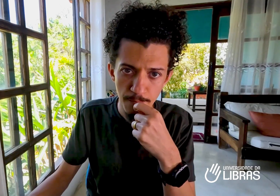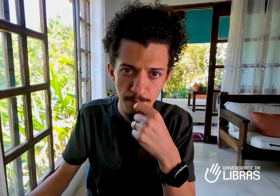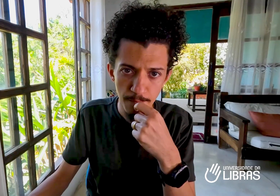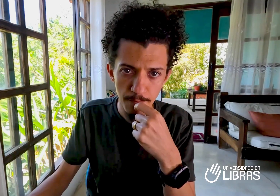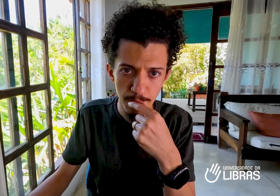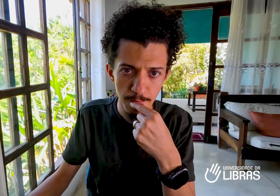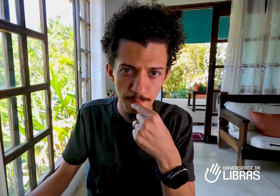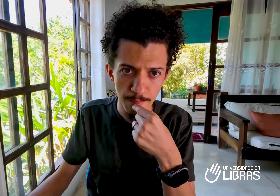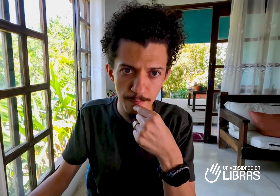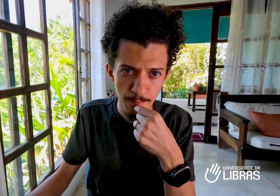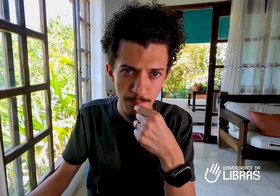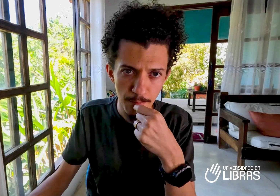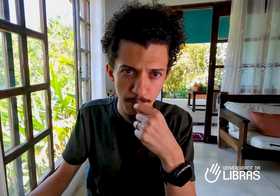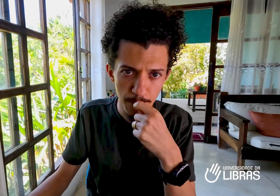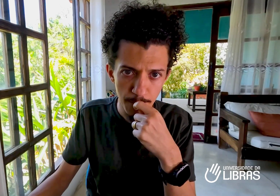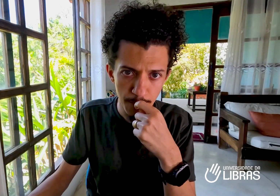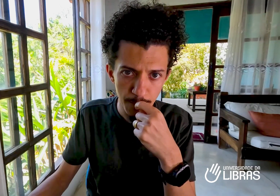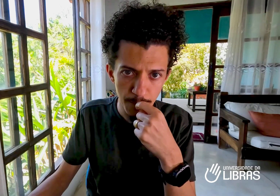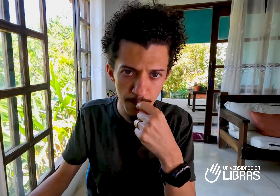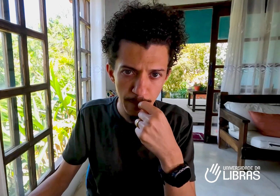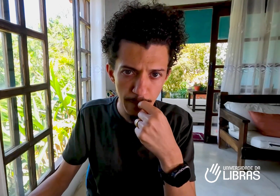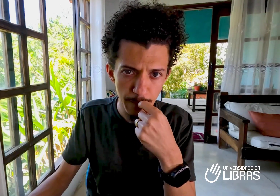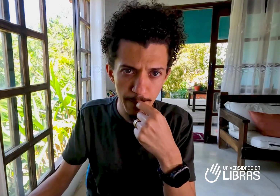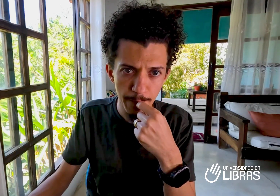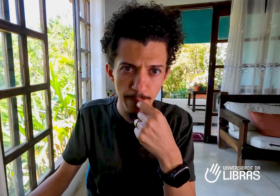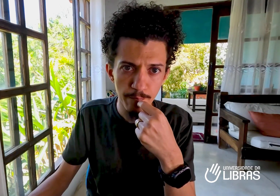você recomenda para quem quer ir além do básico?